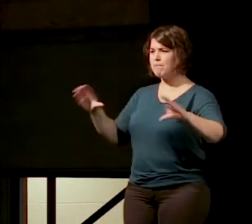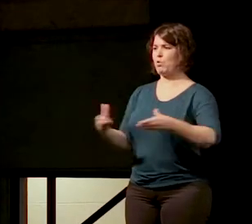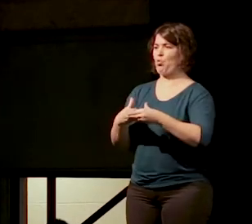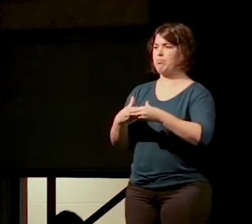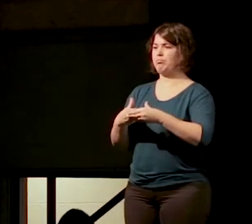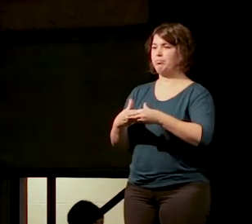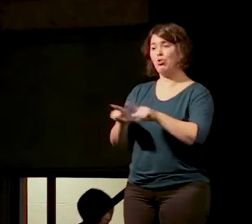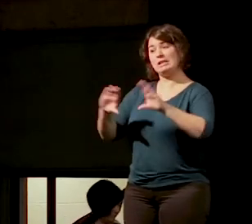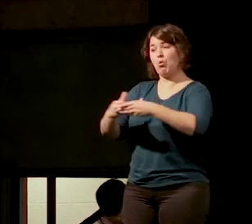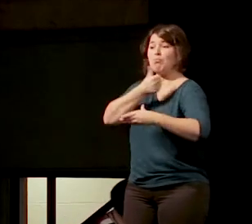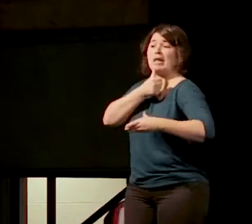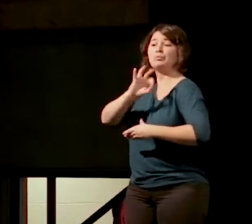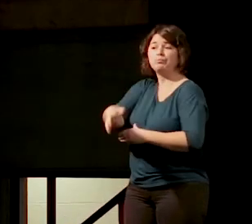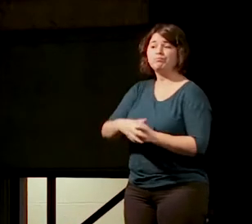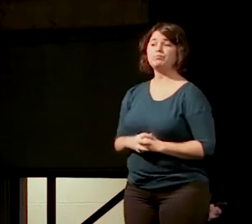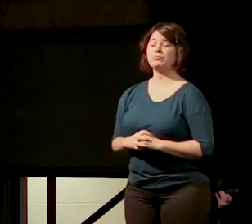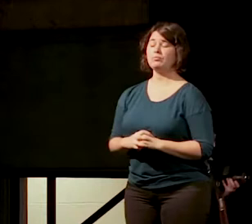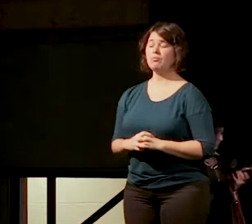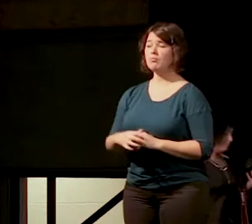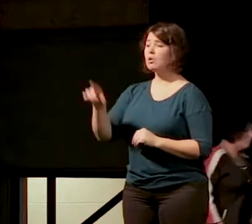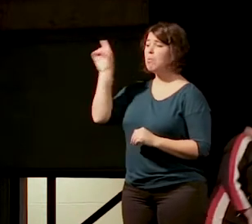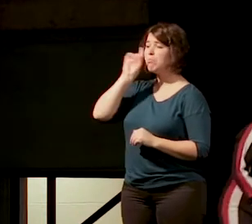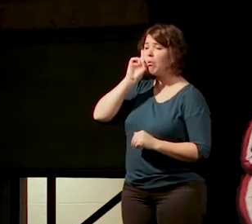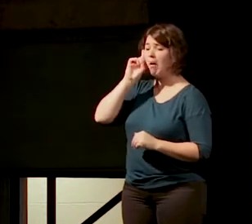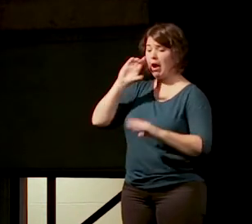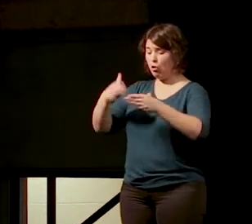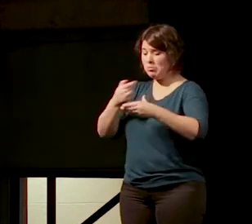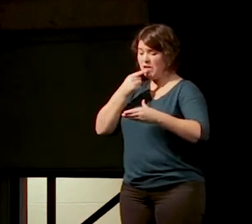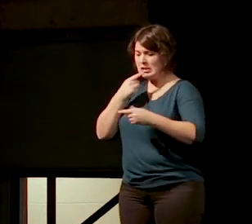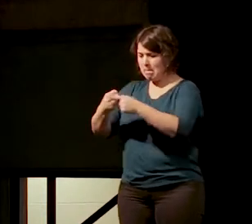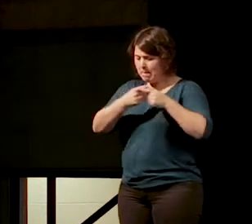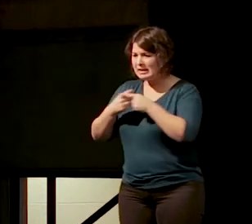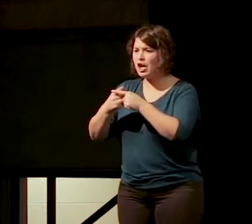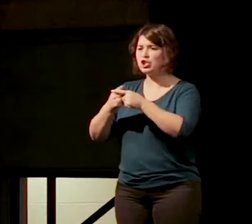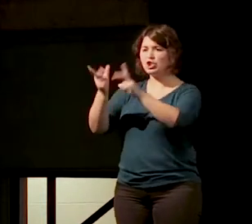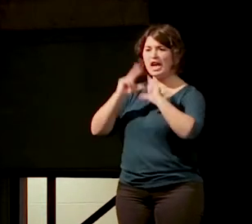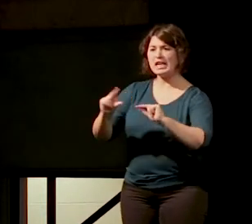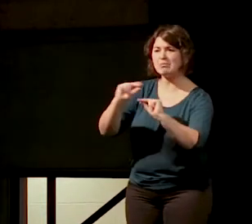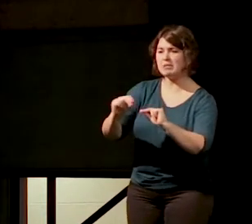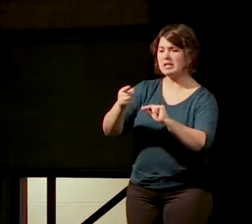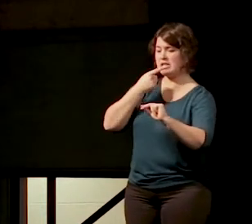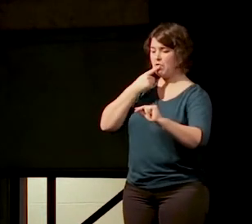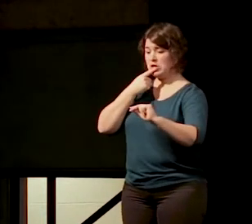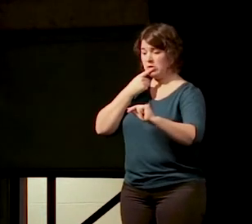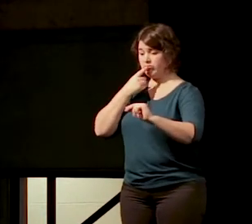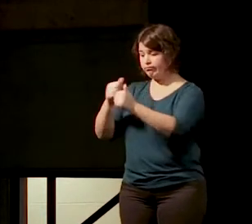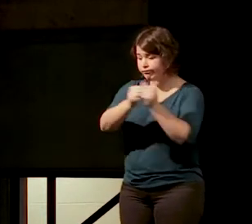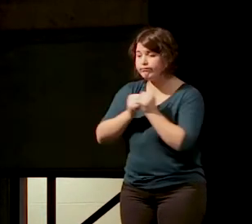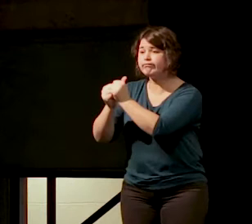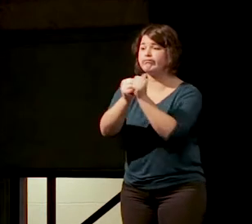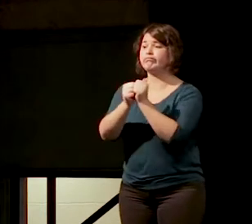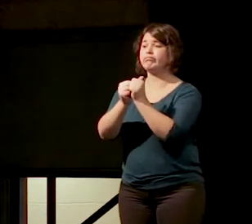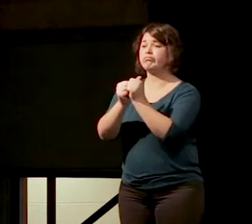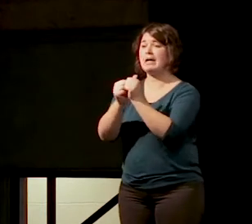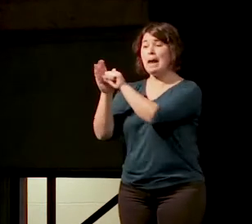que les contraintes du collectif, parce que c'est partagé, expliqué, parce que c'est transversal, parce que la